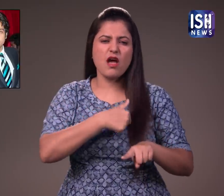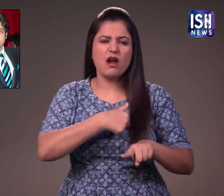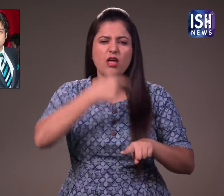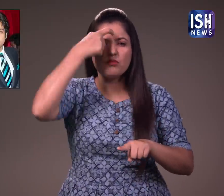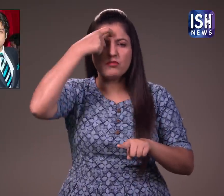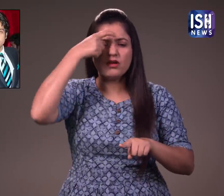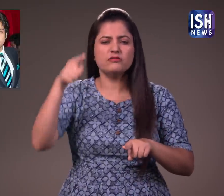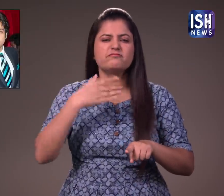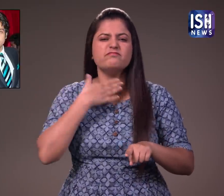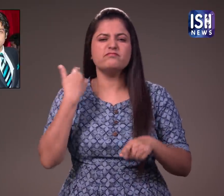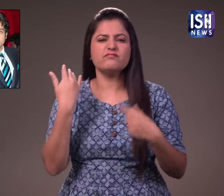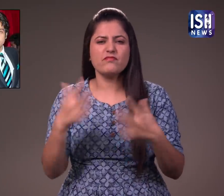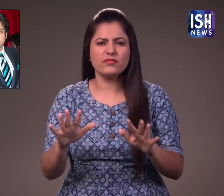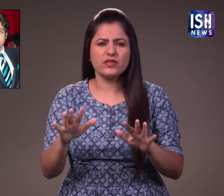बाद दुन्या को अलविदा के दिया